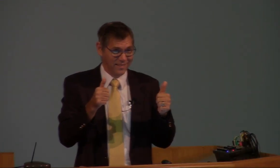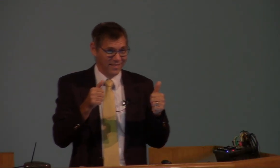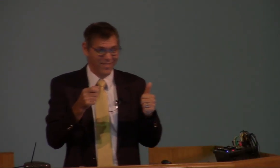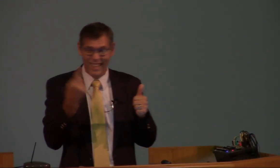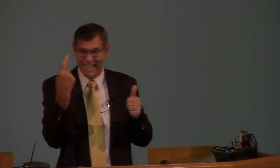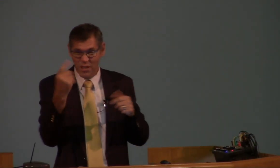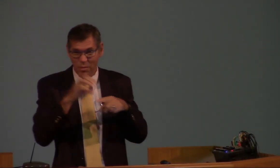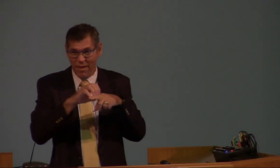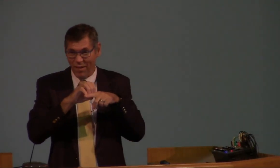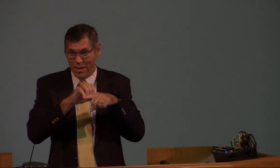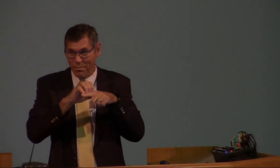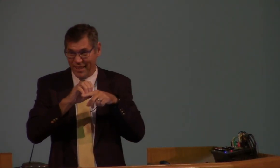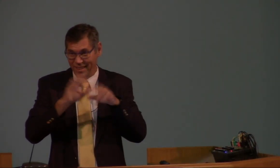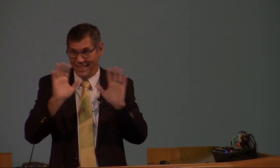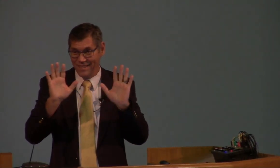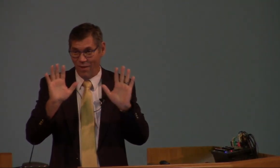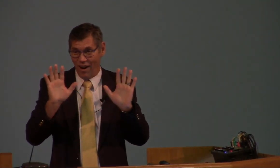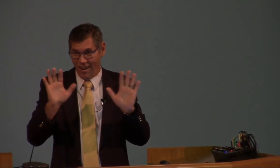Net eers bietjie vasbyt, eers wag.